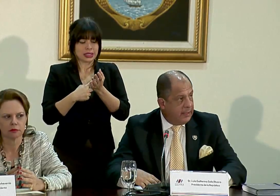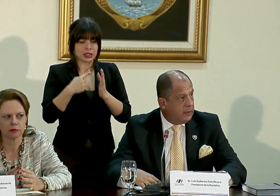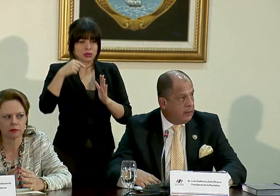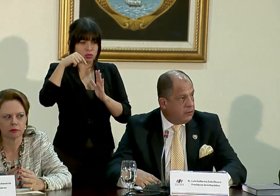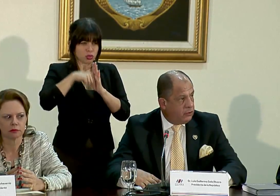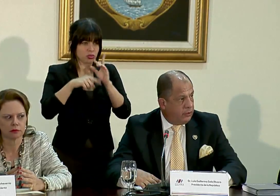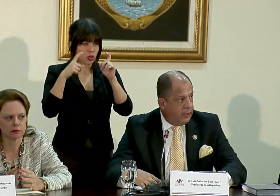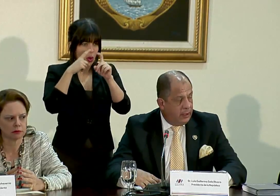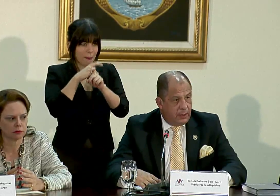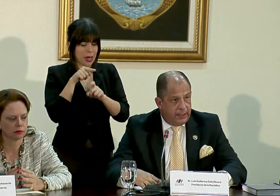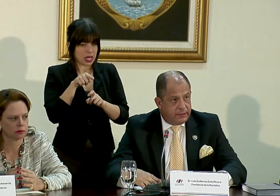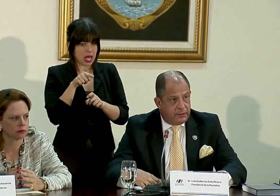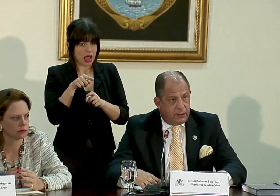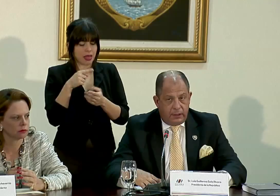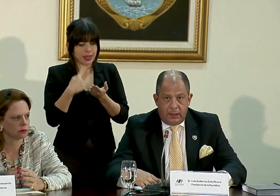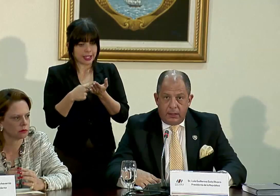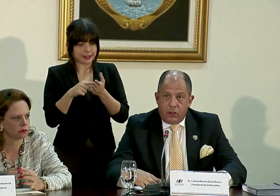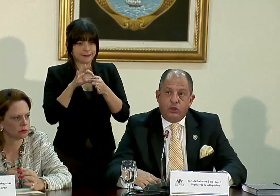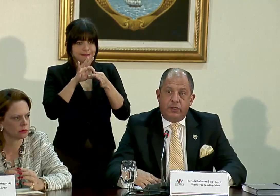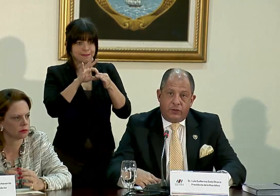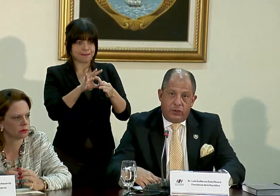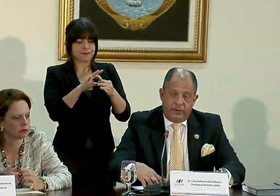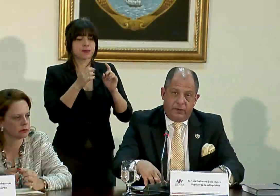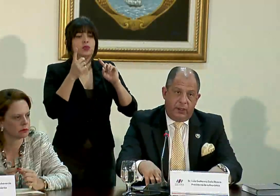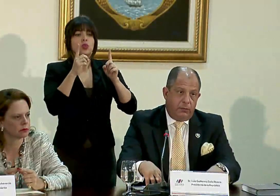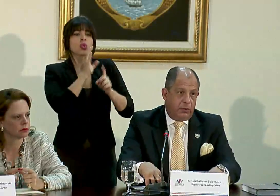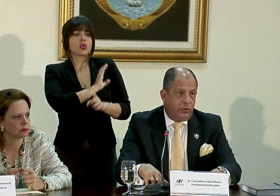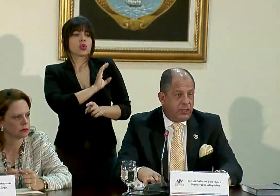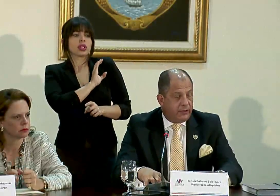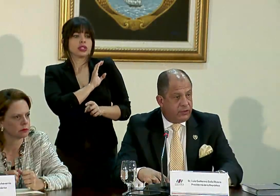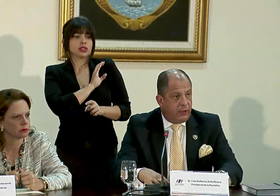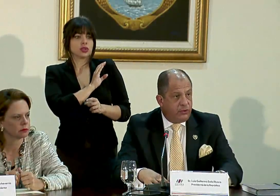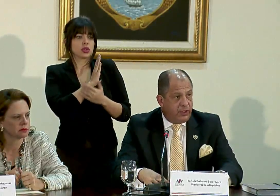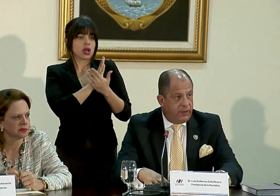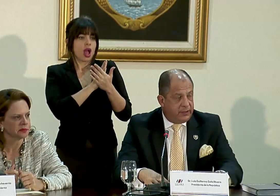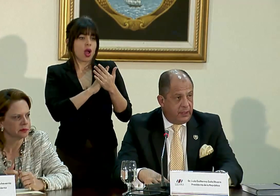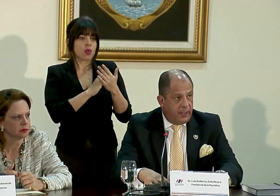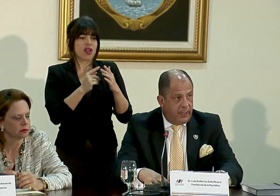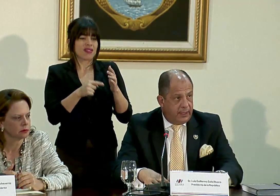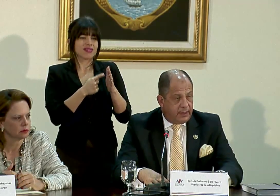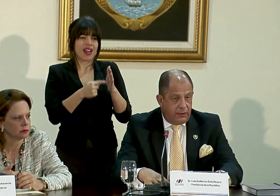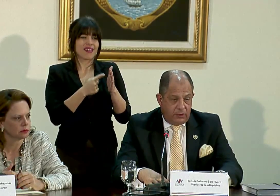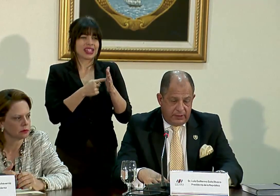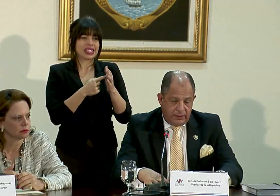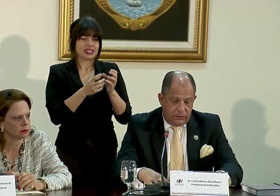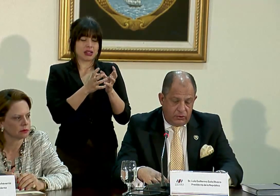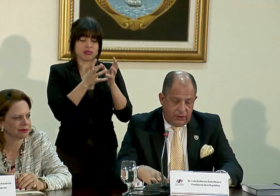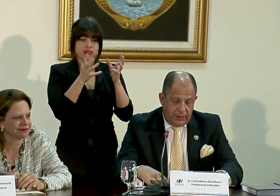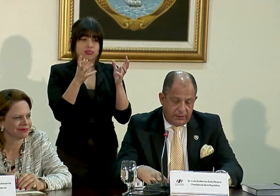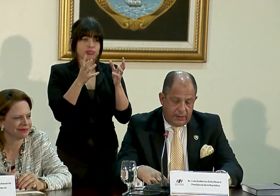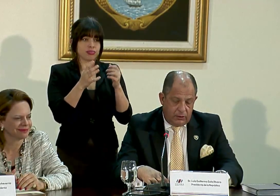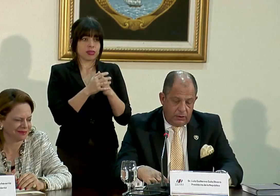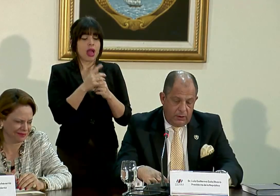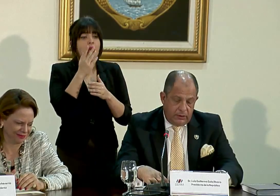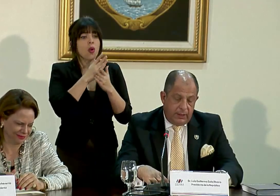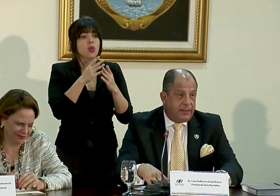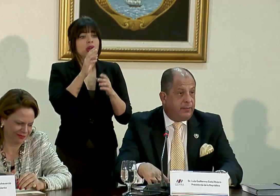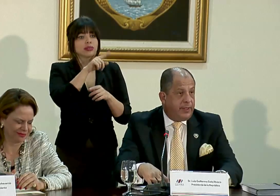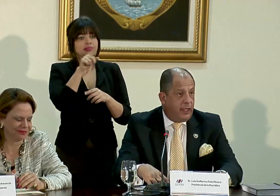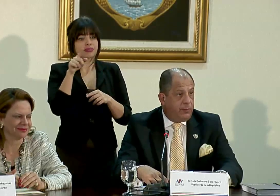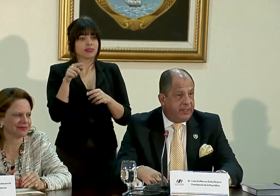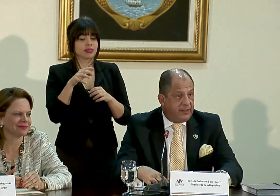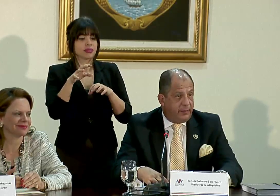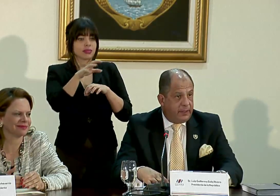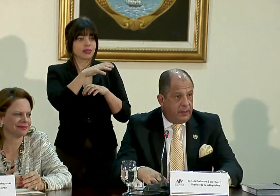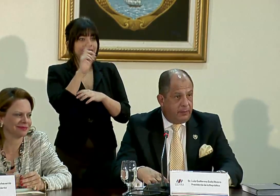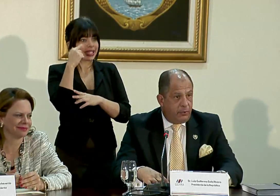justificada sobre las condiciones, en algunos casos abusivas, en las que algunas instituciones del Estado se han